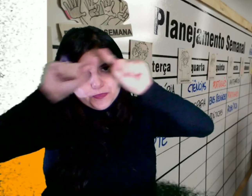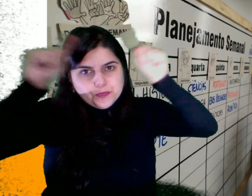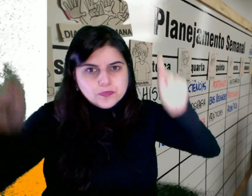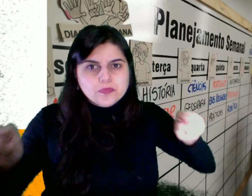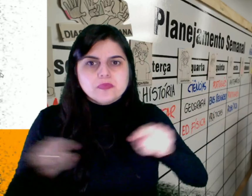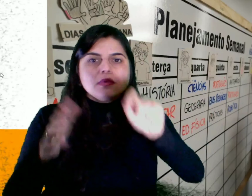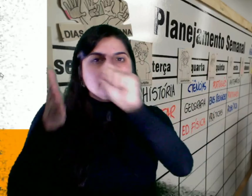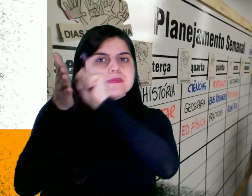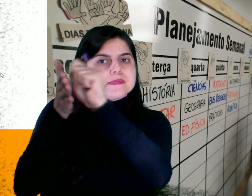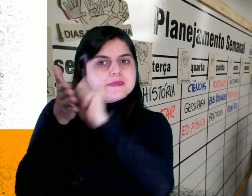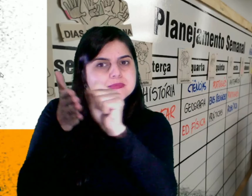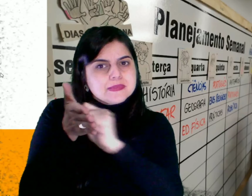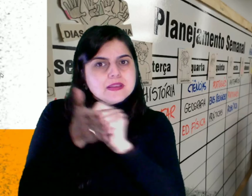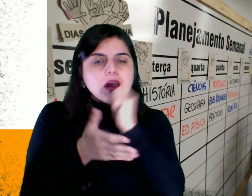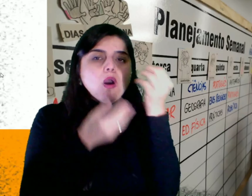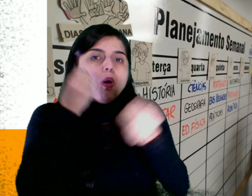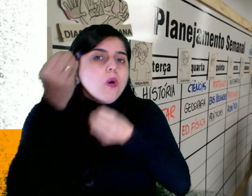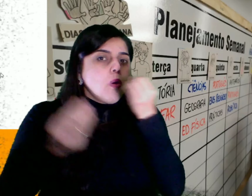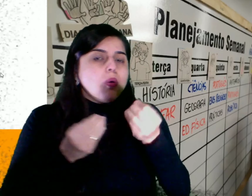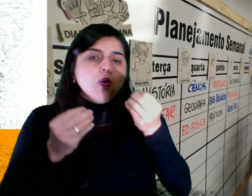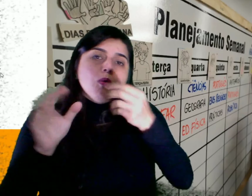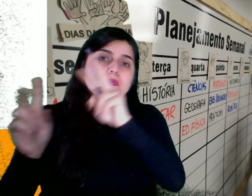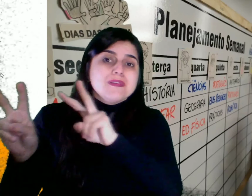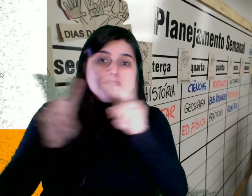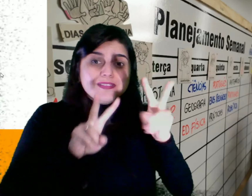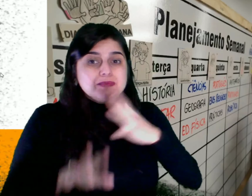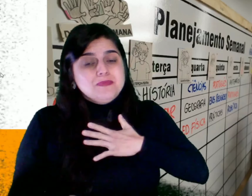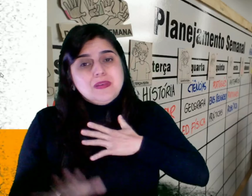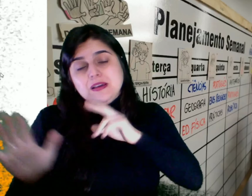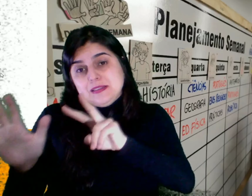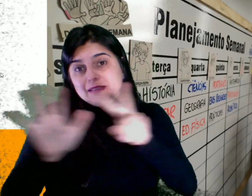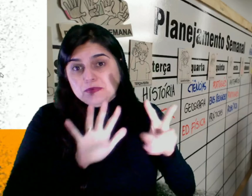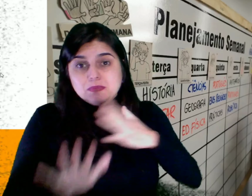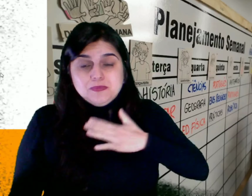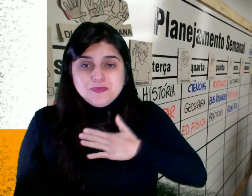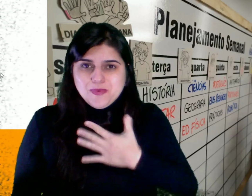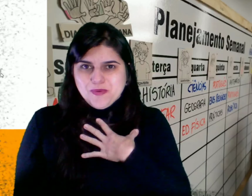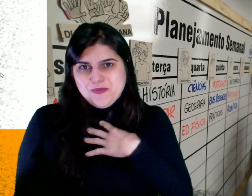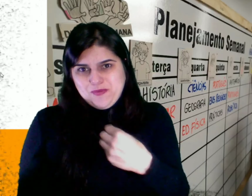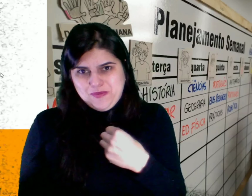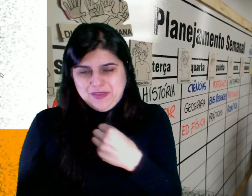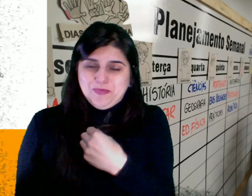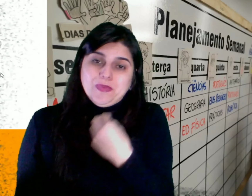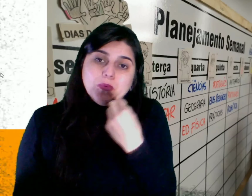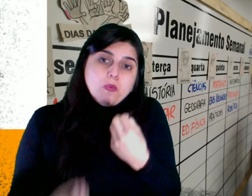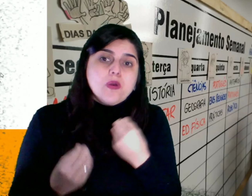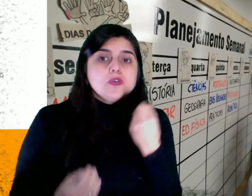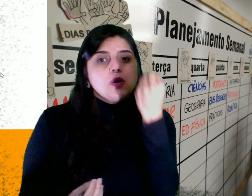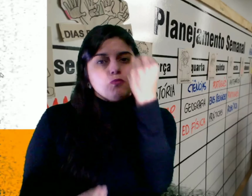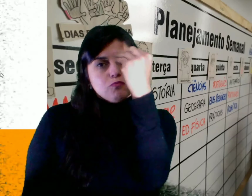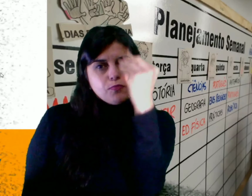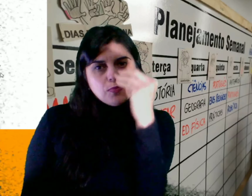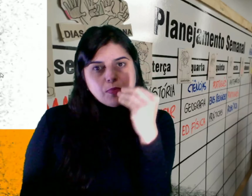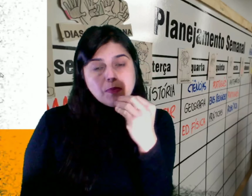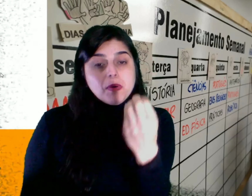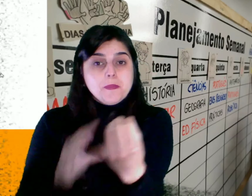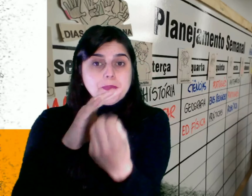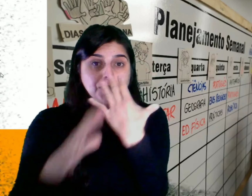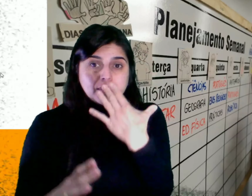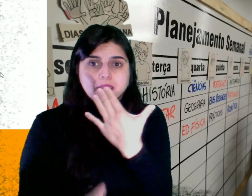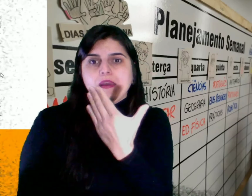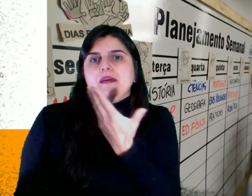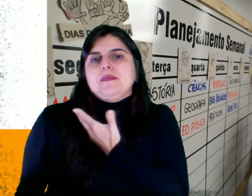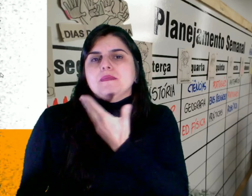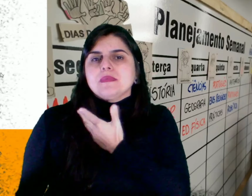Eu organizei uma grade horária, né? Claro que esse quadro eu já tinha muito antes, né? Lá no início do ano eu já havia